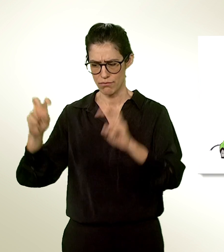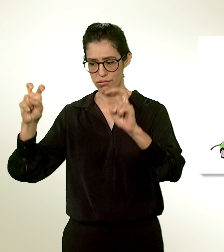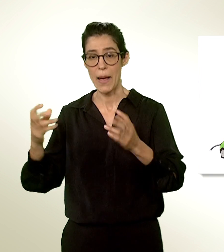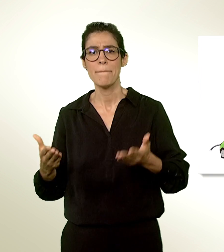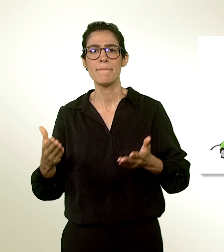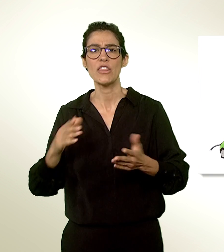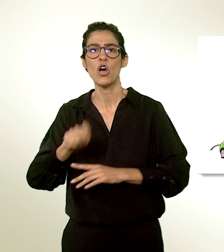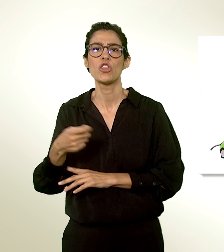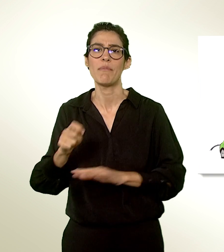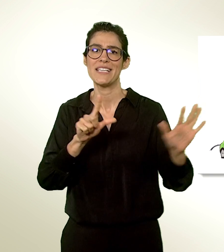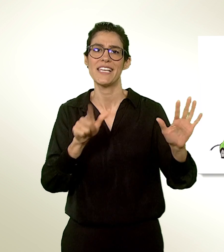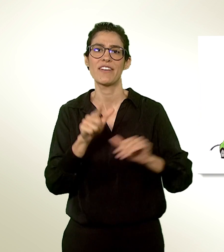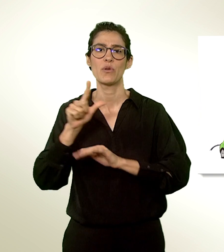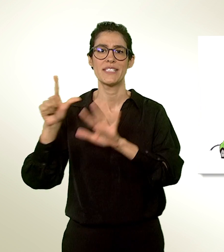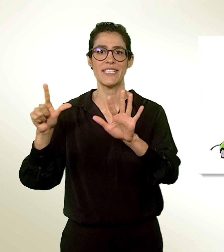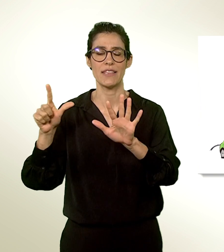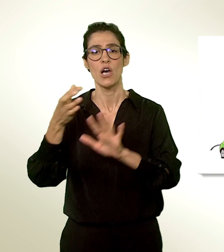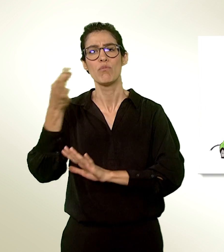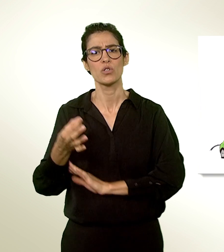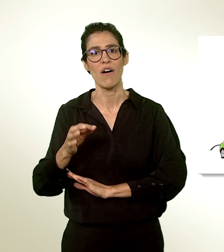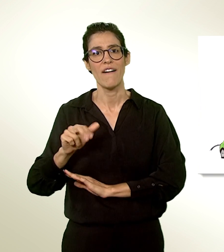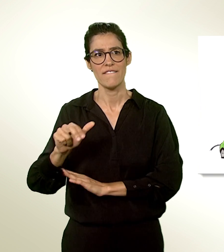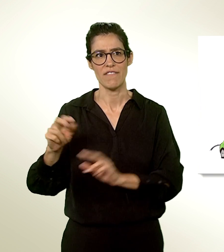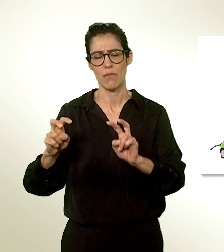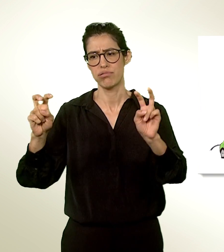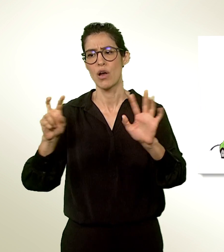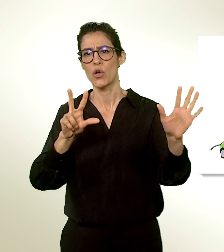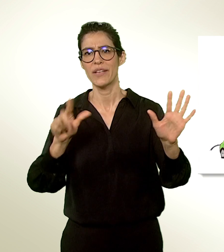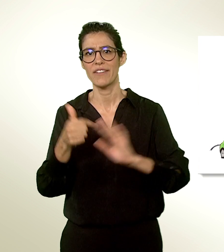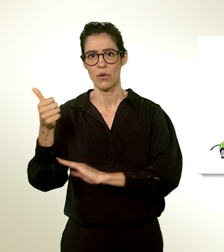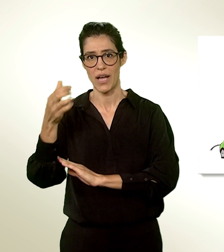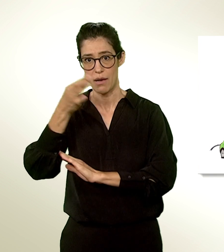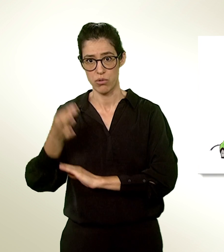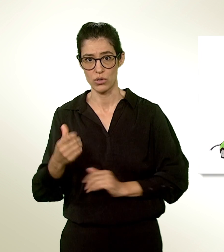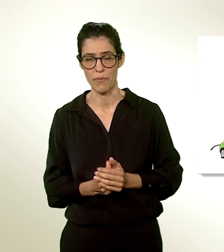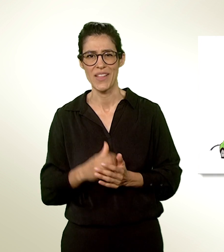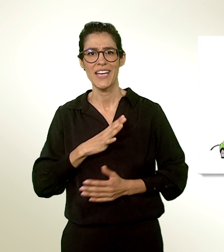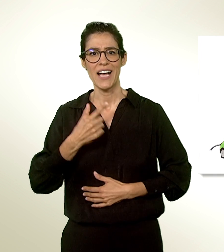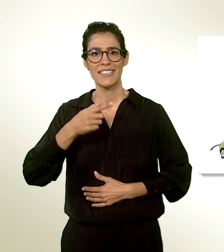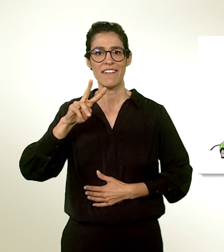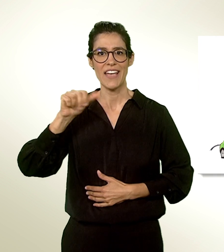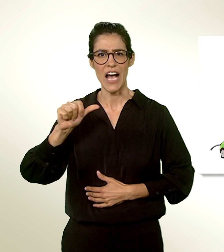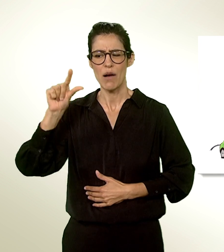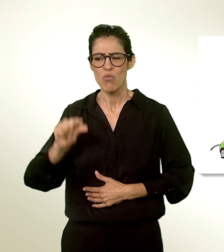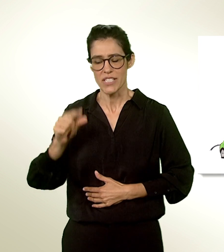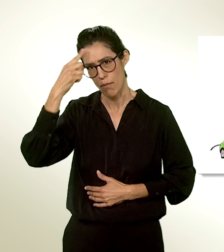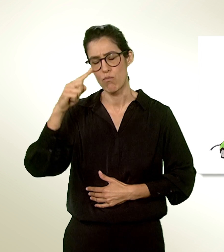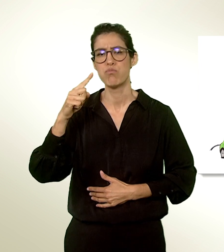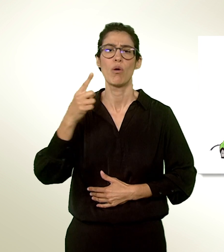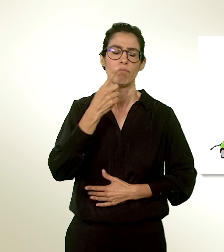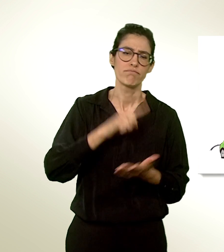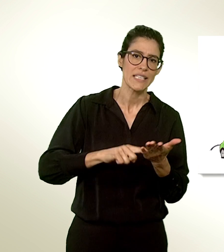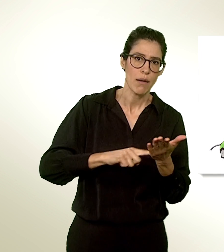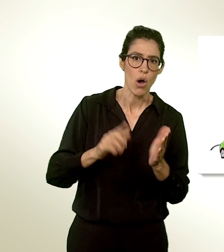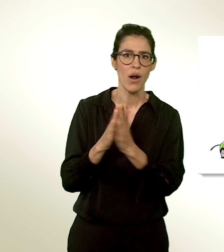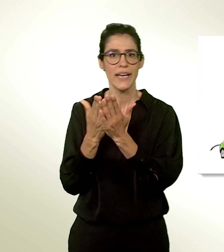passera ainsi de 7,7 à 8,1 %. Le taux réduit, qui s'applique par exemple aux denrées alimentaires, aux médicaments ou